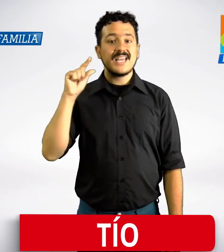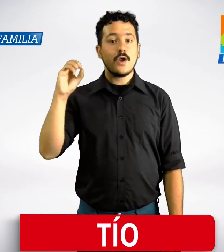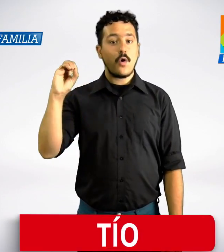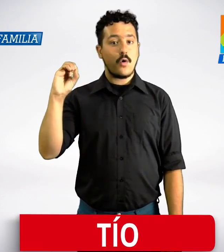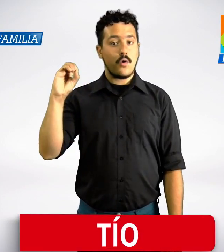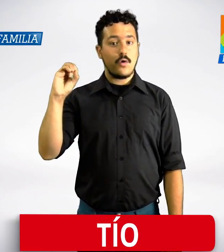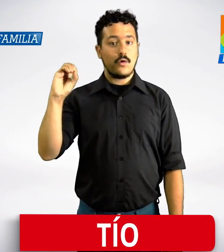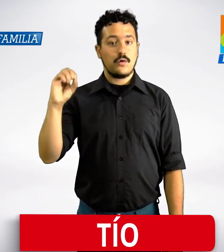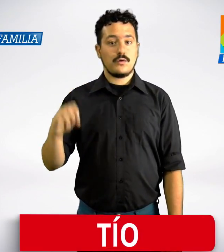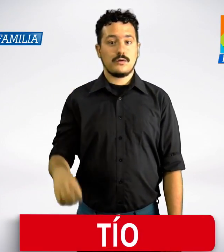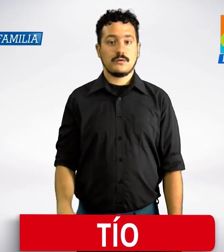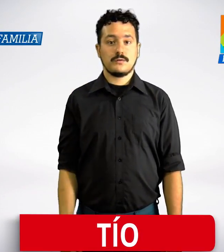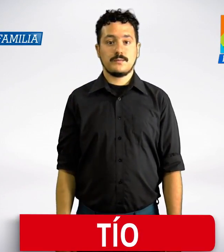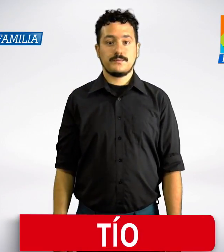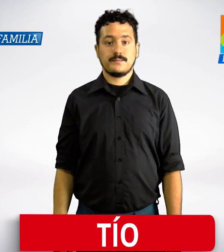Tío.